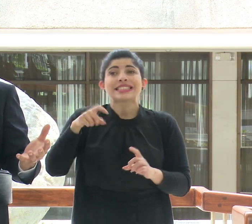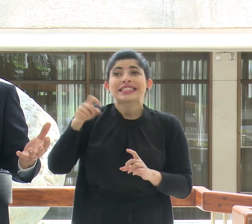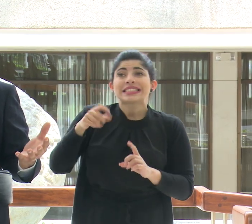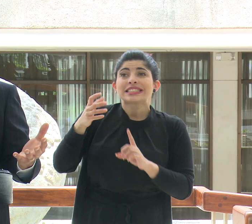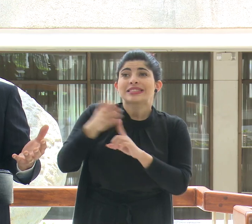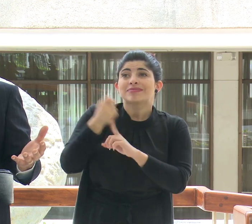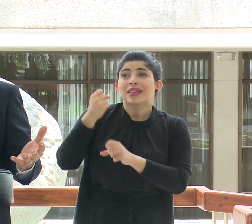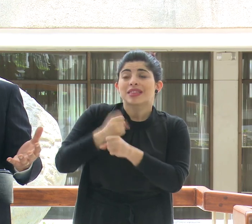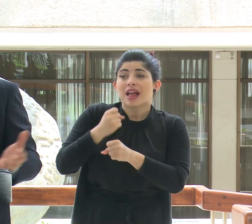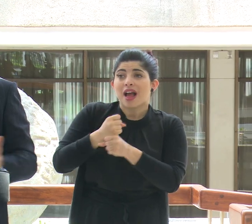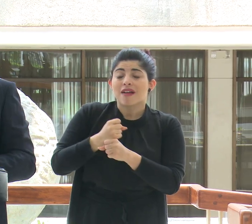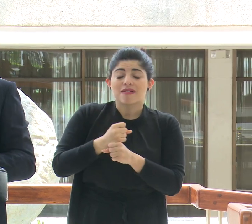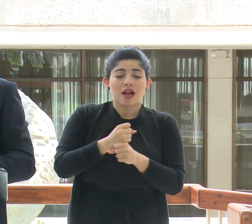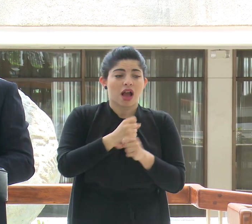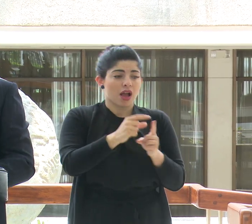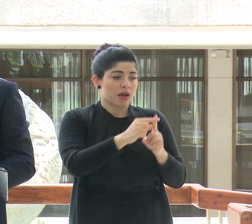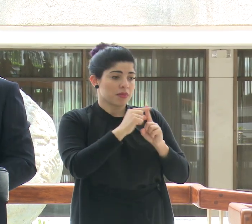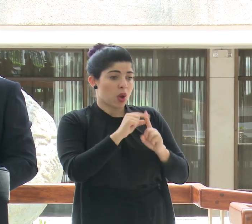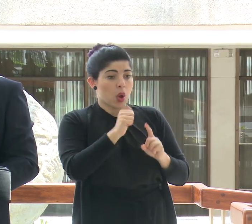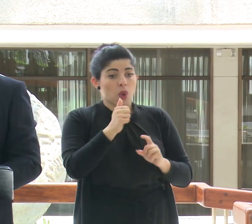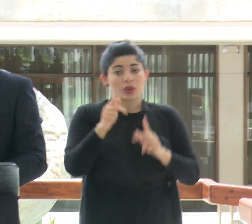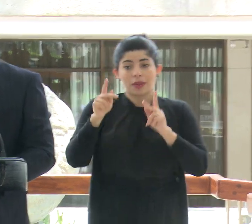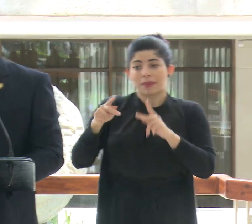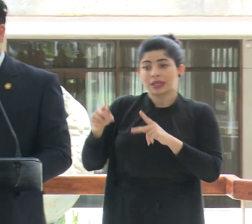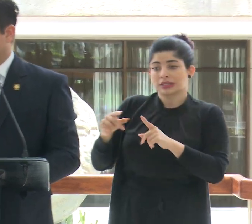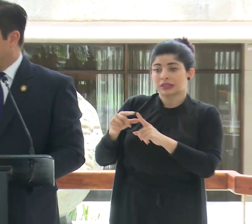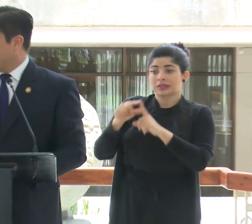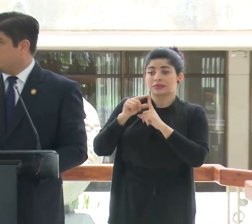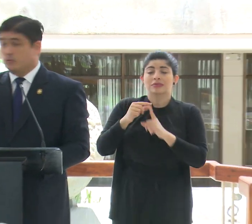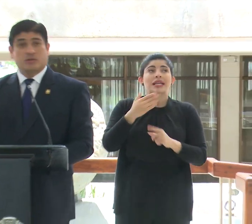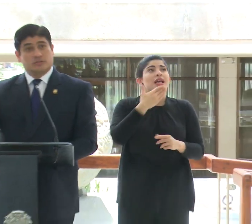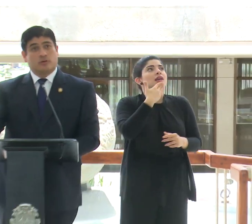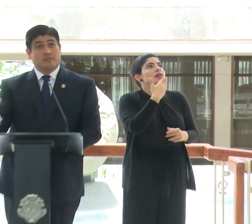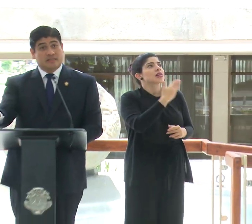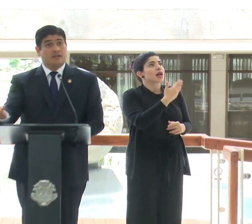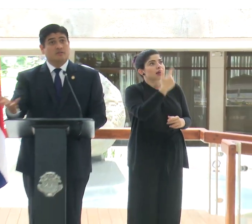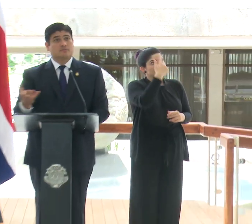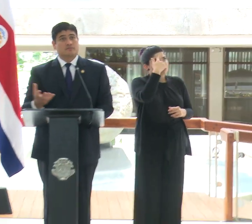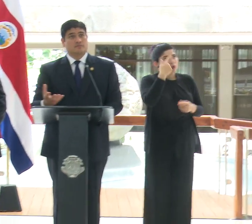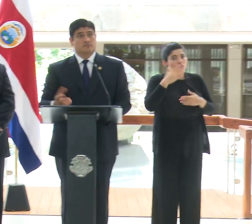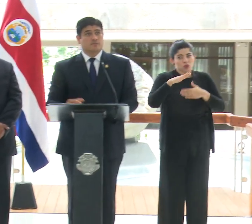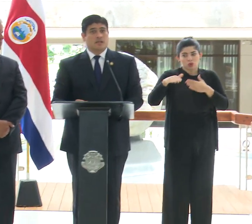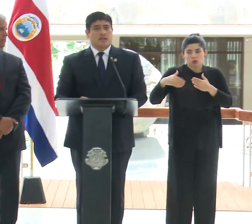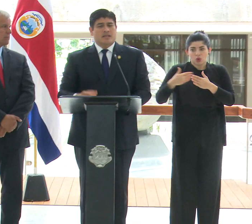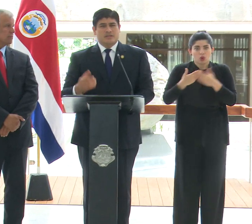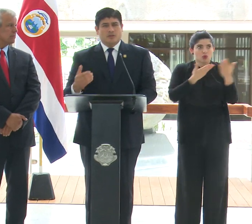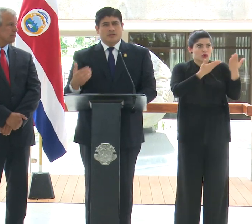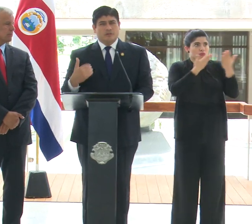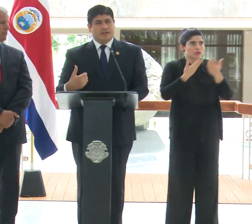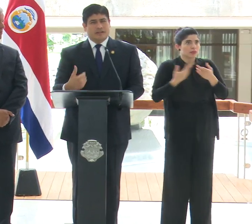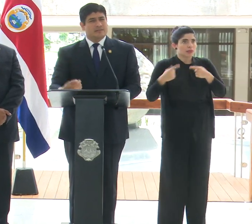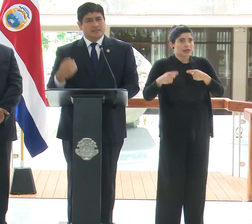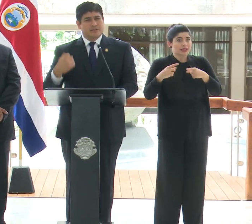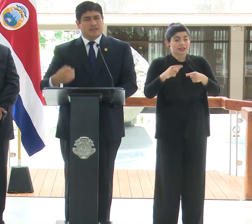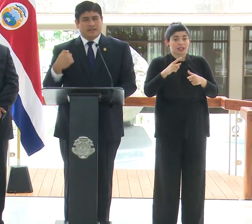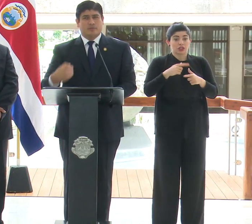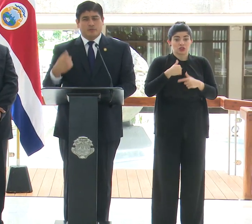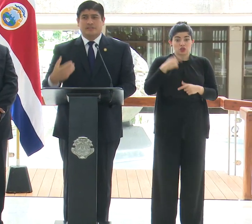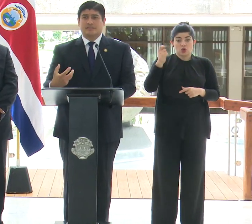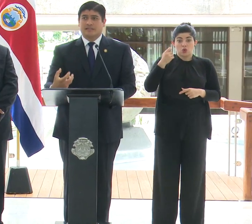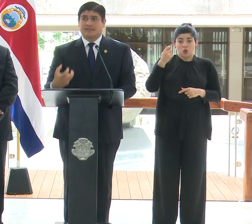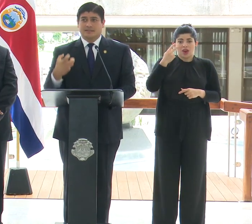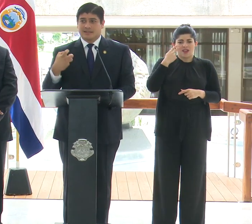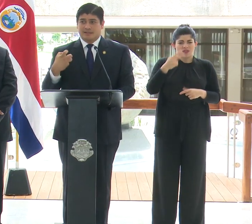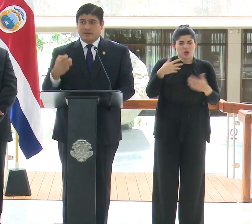trabajo, don Carlos. Otras personas decían, gracias porque esto ha pasado. Y yo en Guanacaste vi el